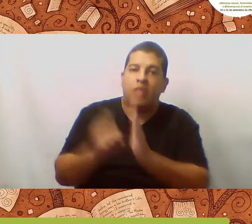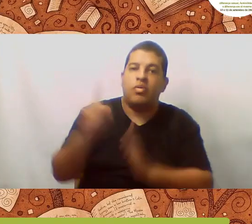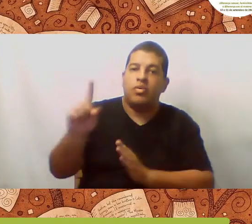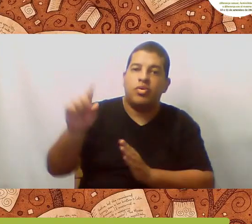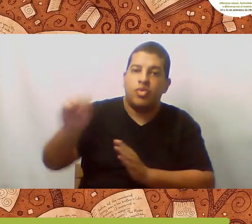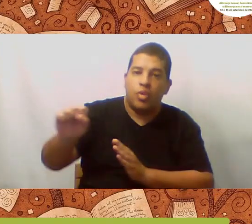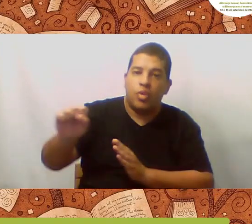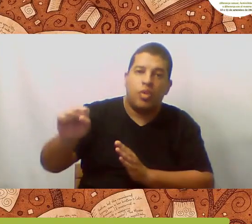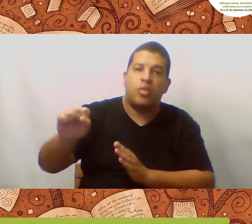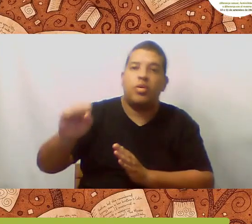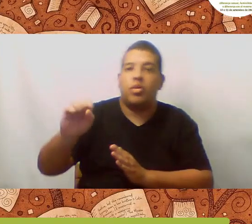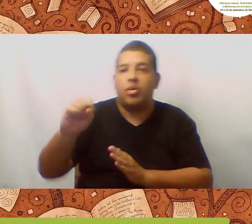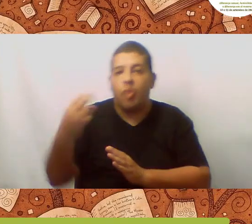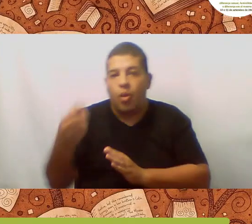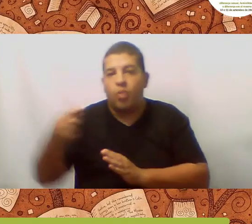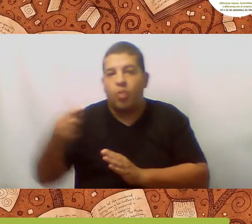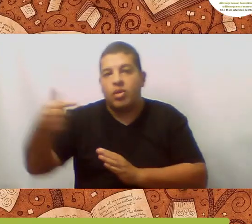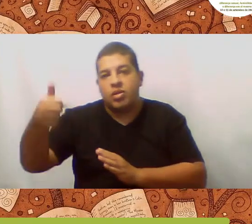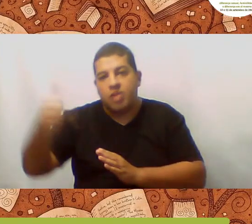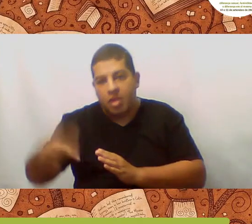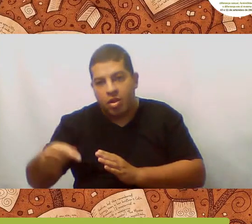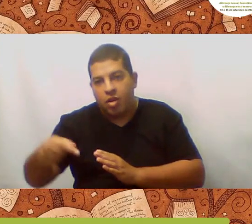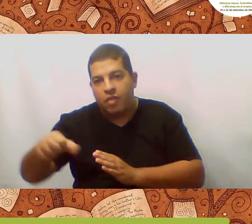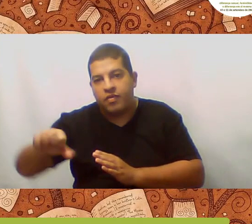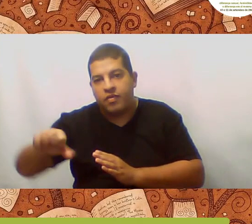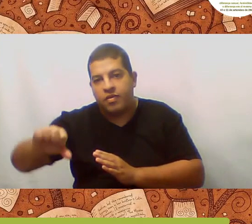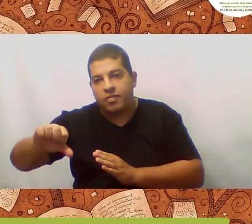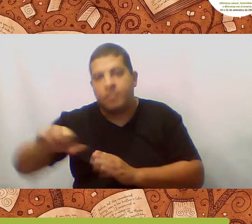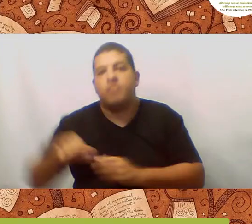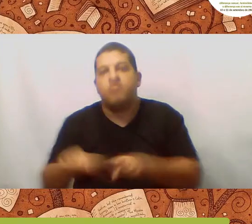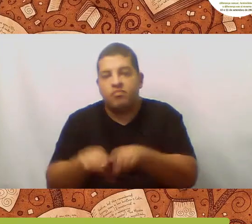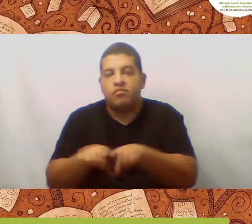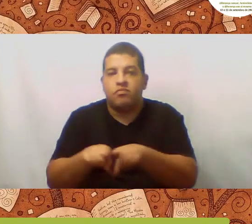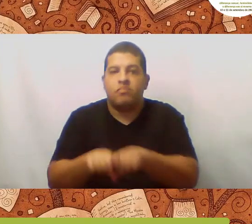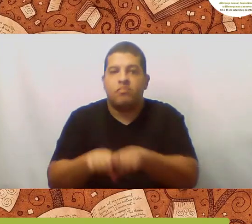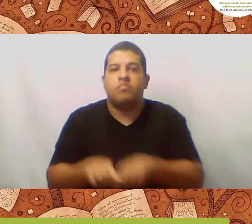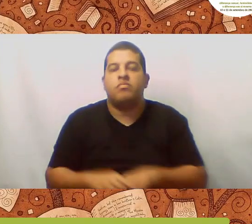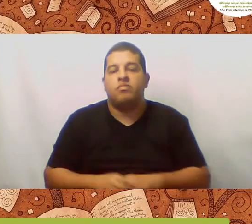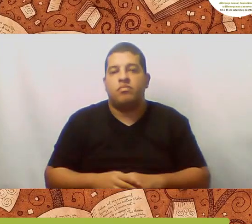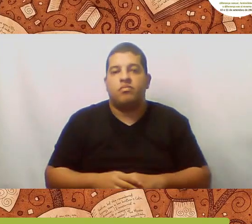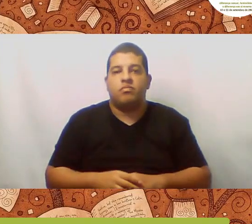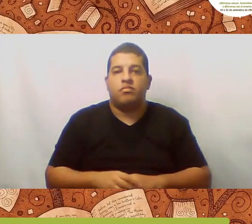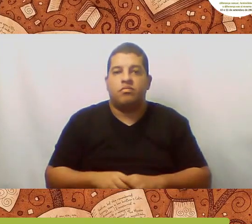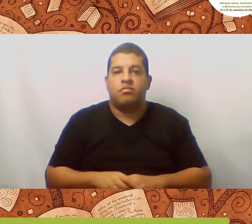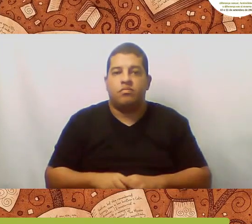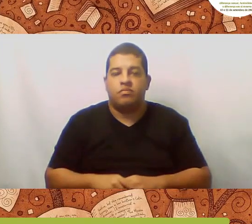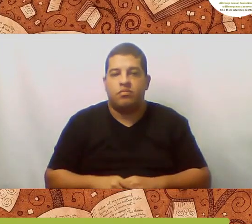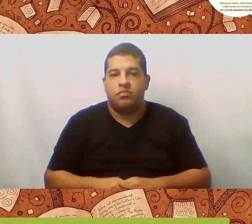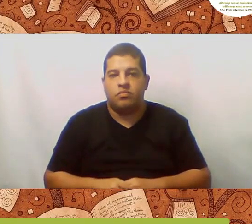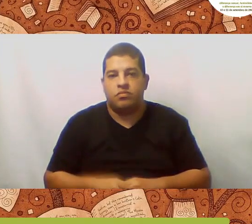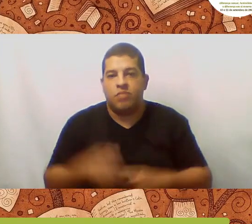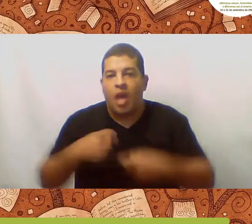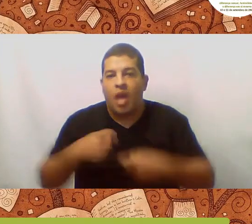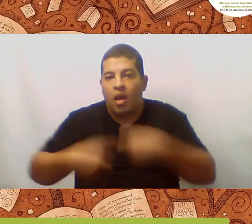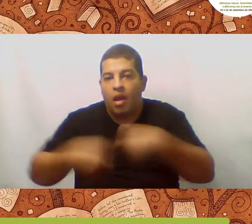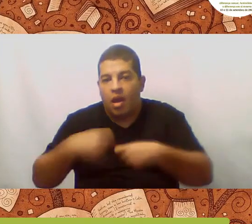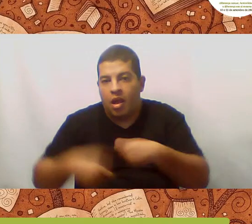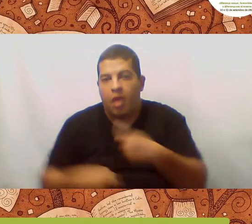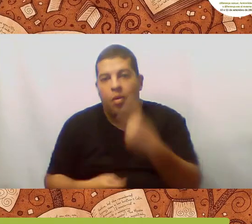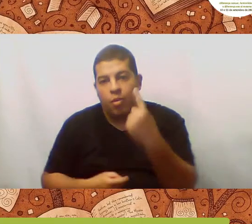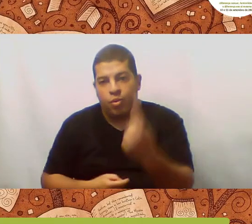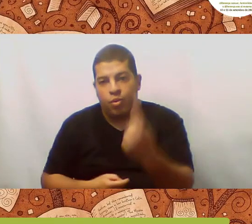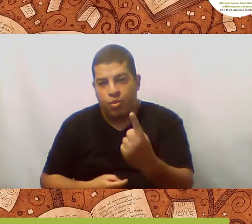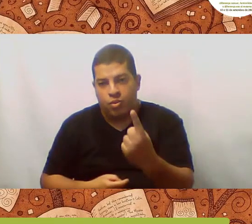sexual vai se opor à teoria do sexo único. Tá? E o